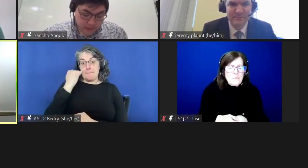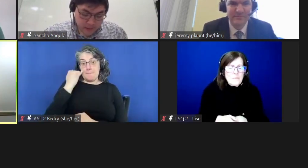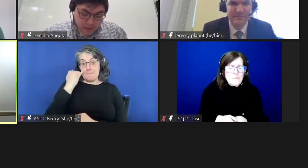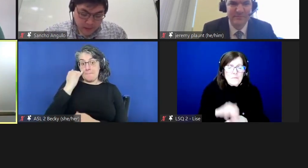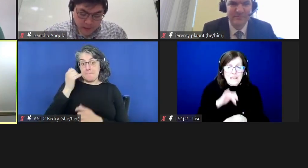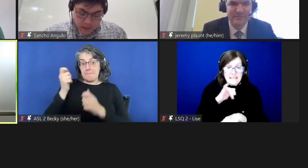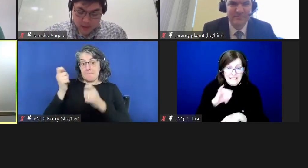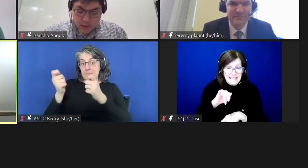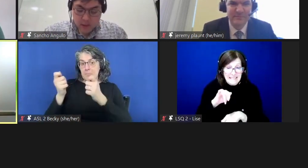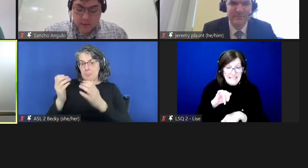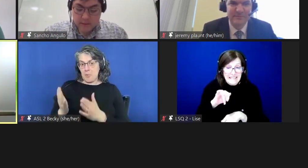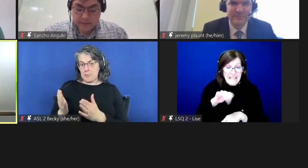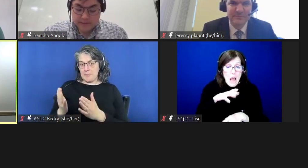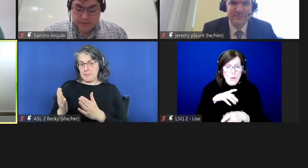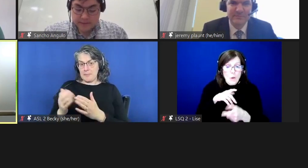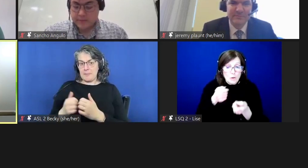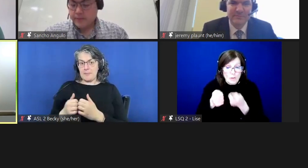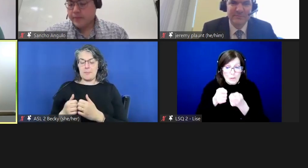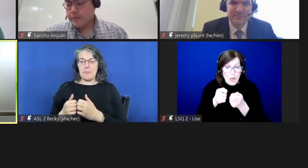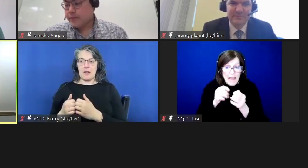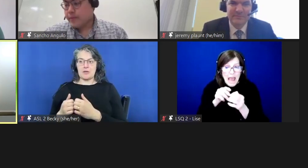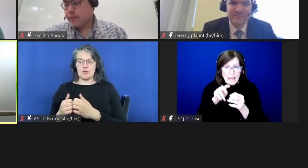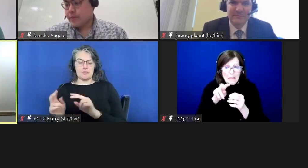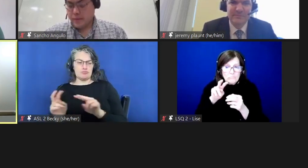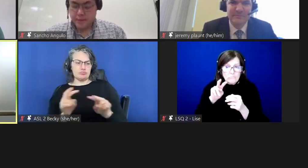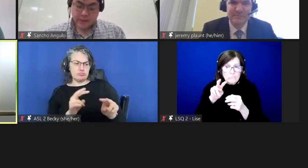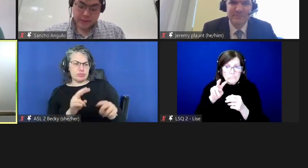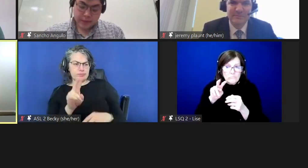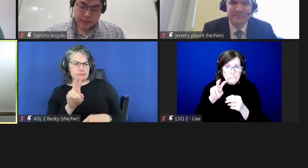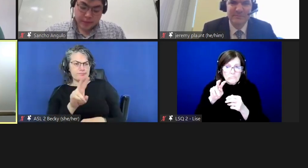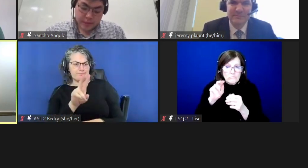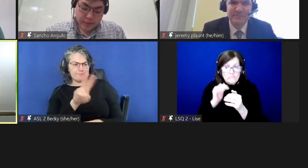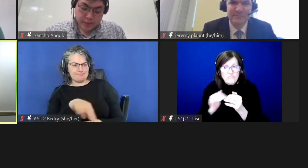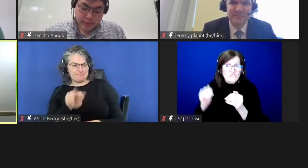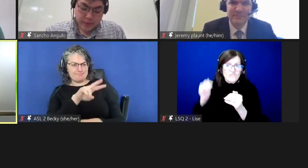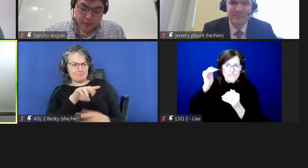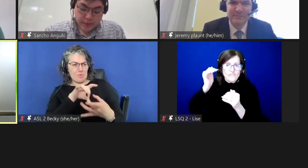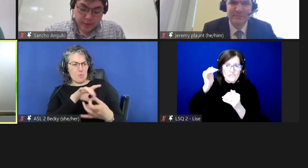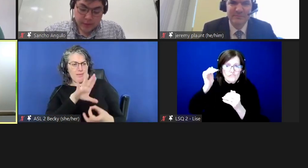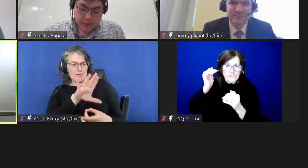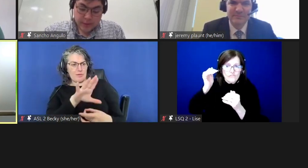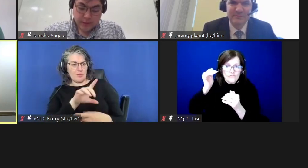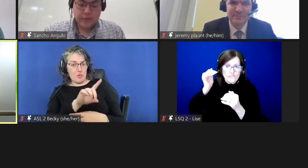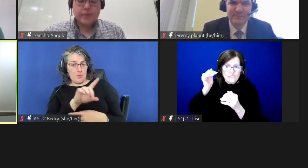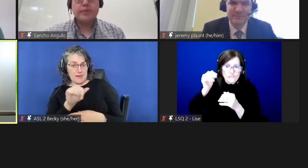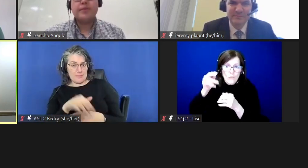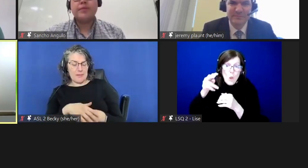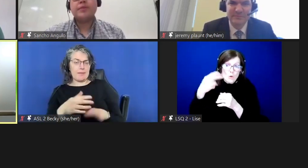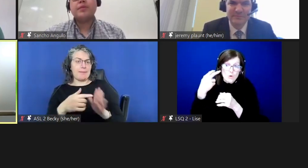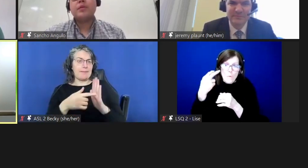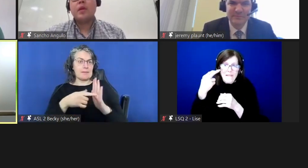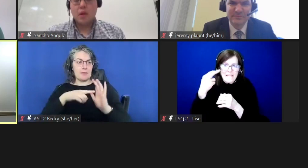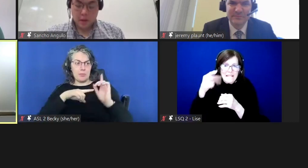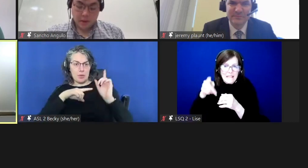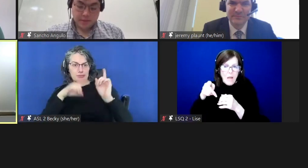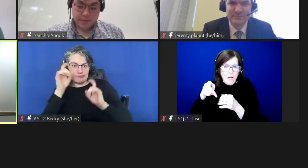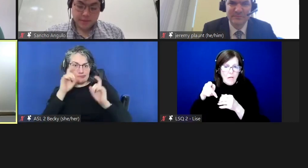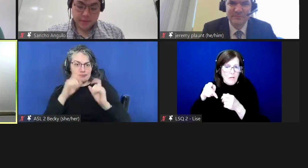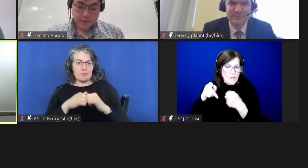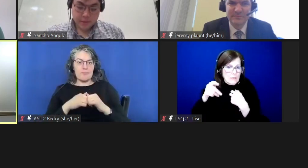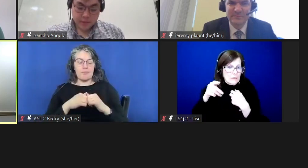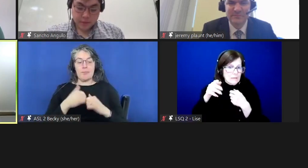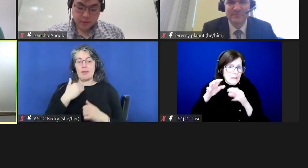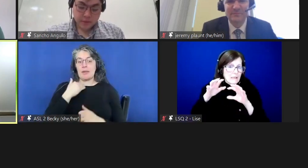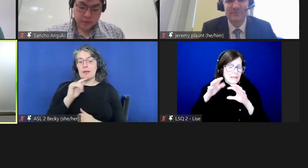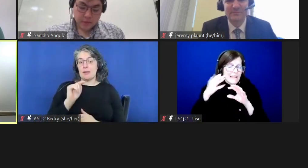un gestionnaire qui est, ne sait pas trouver le ton pour vous